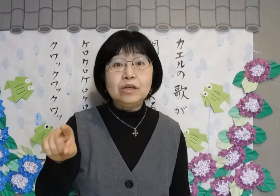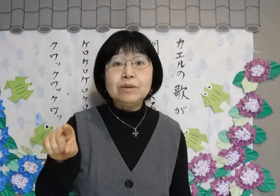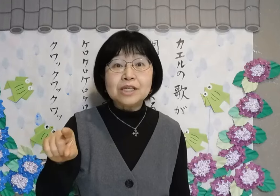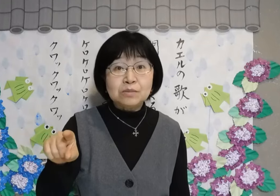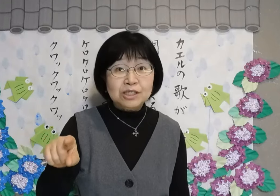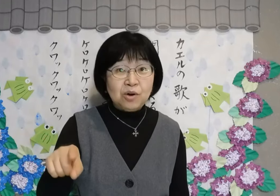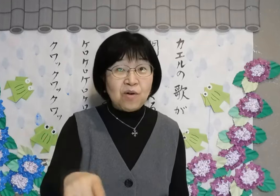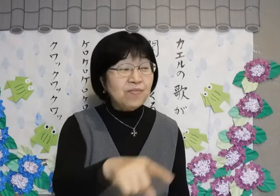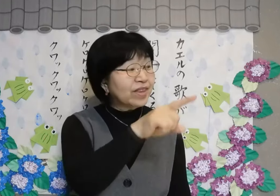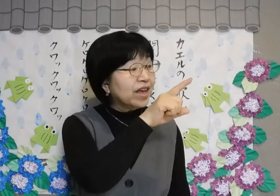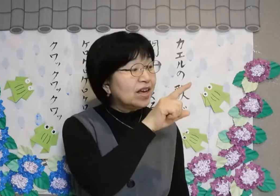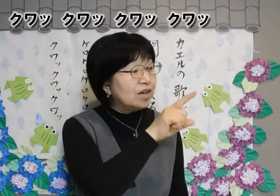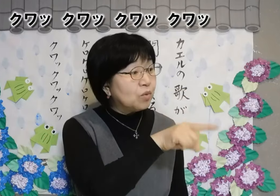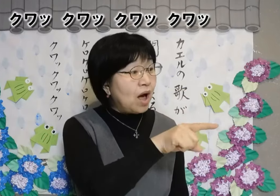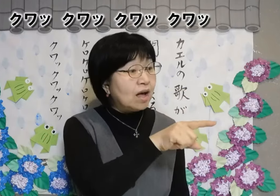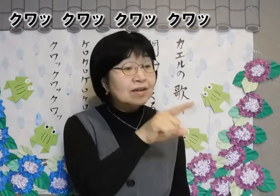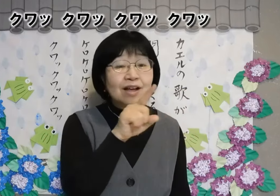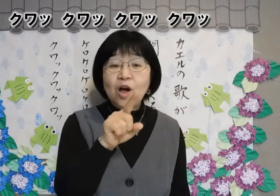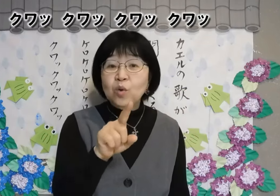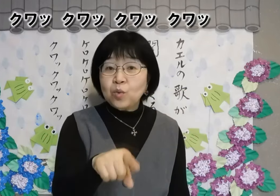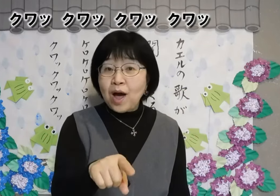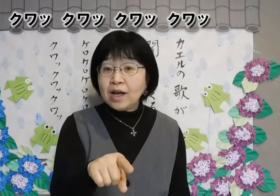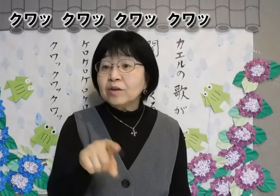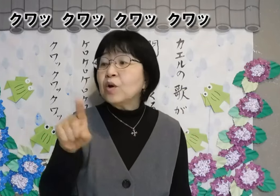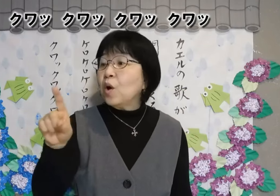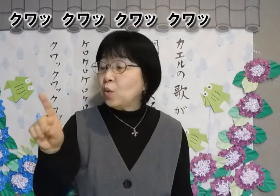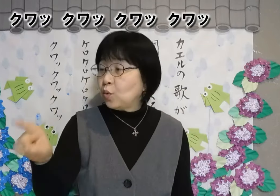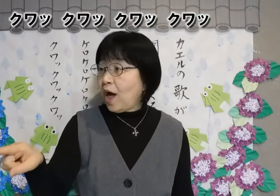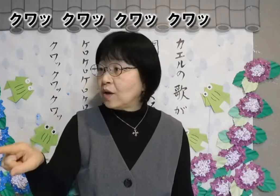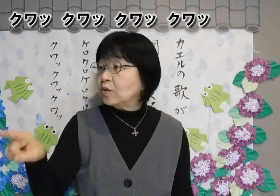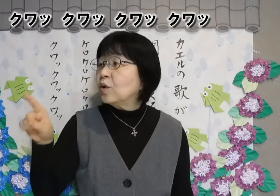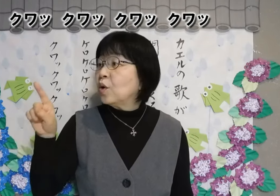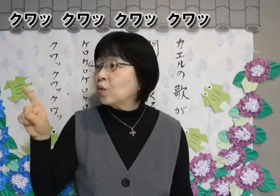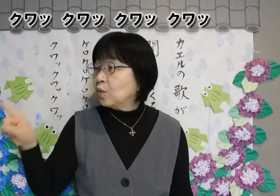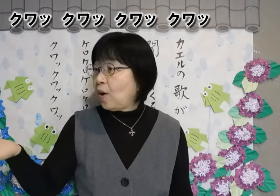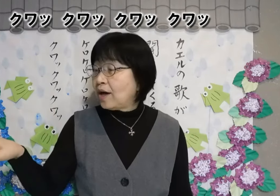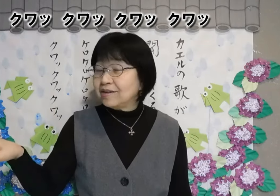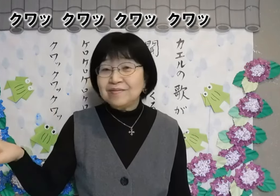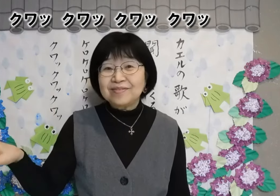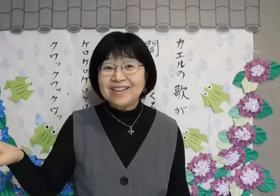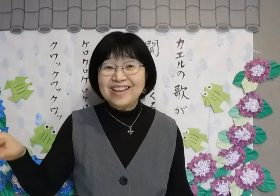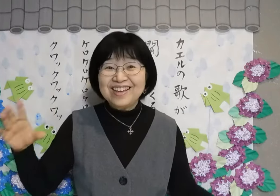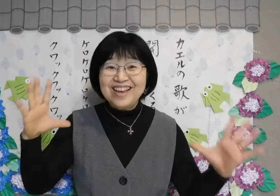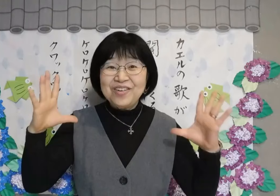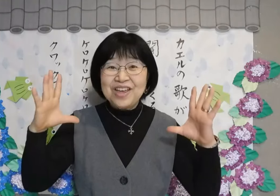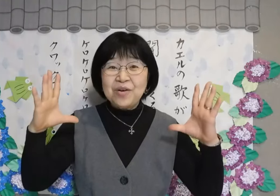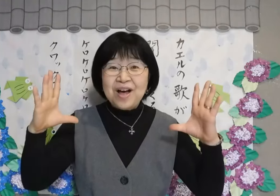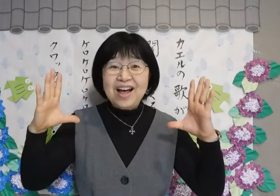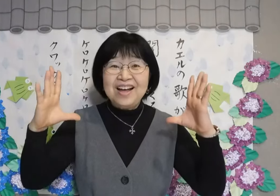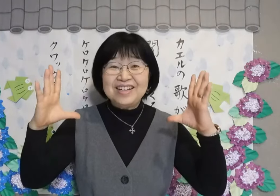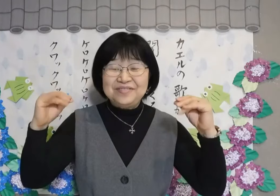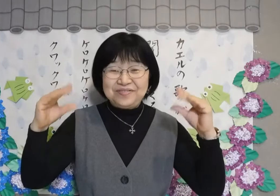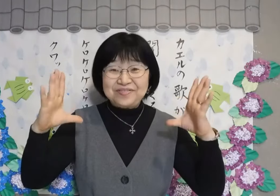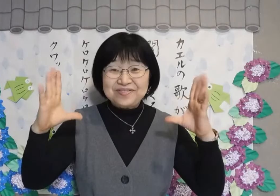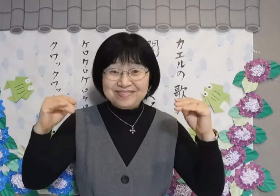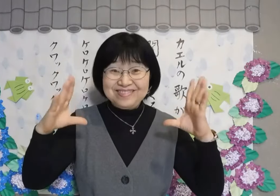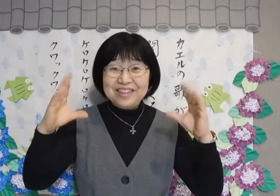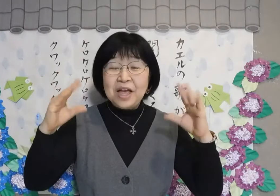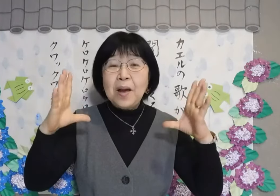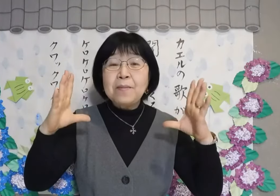さしましょう。クワクワクワクワ。ケロケロはパ